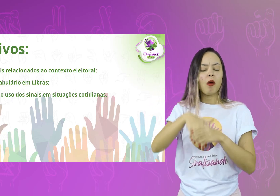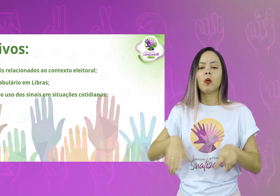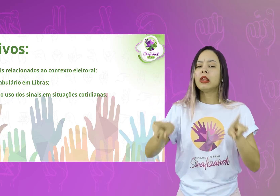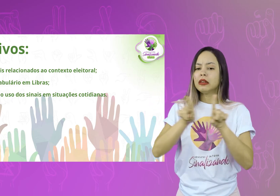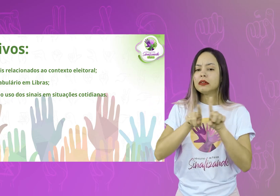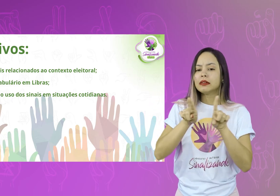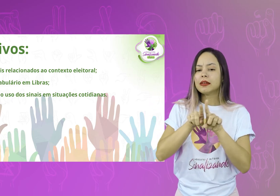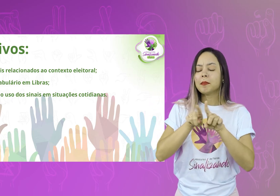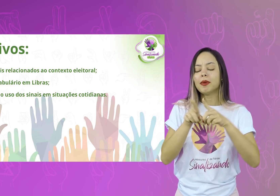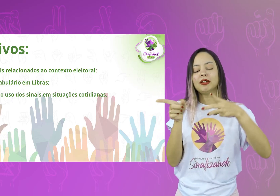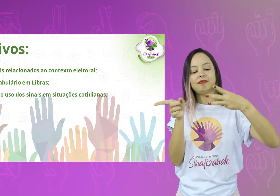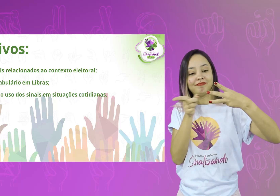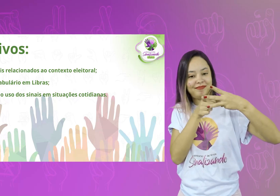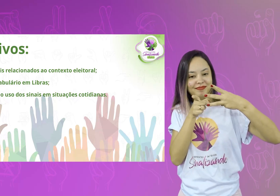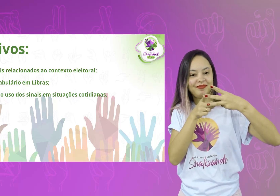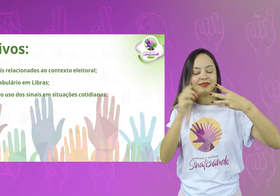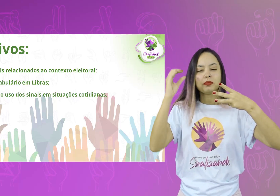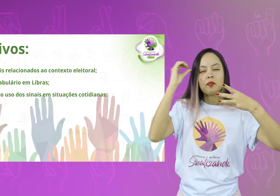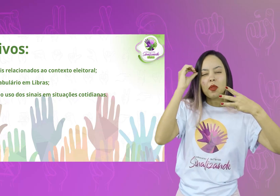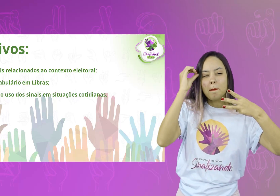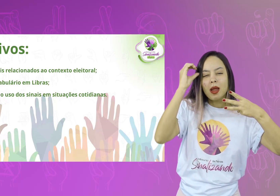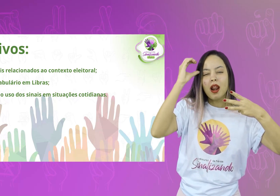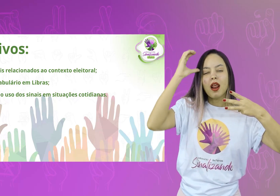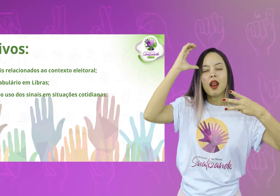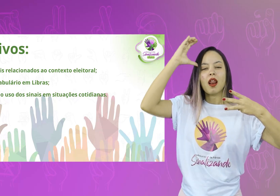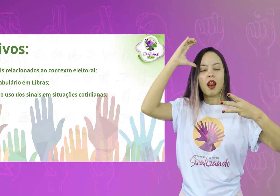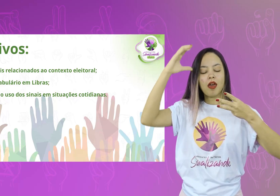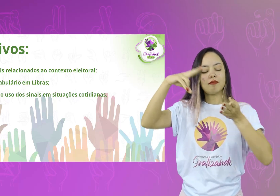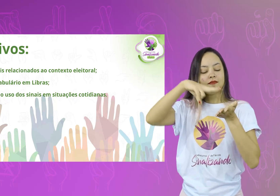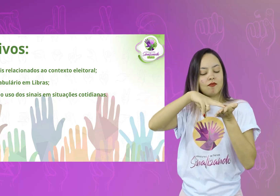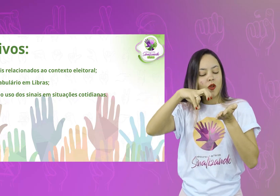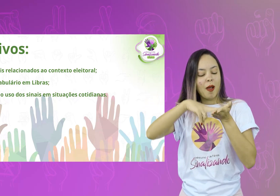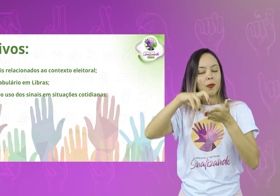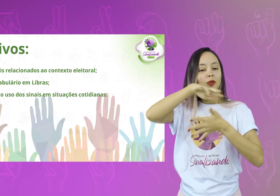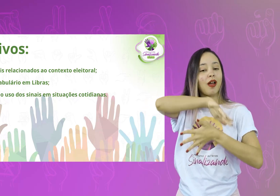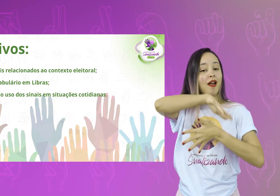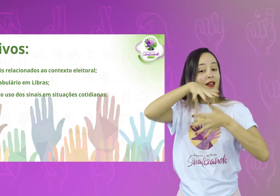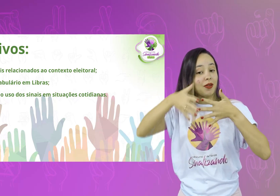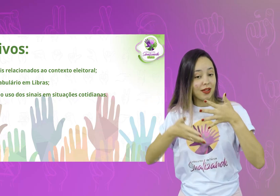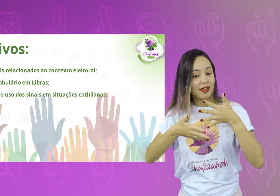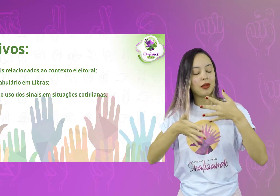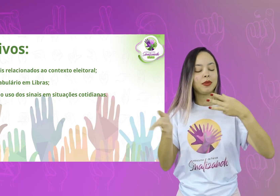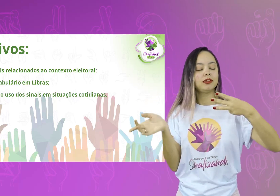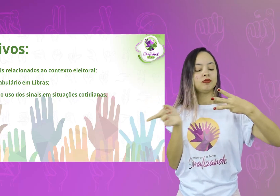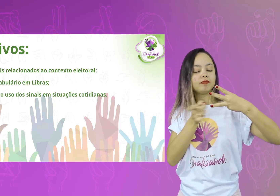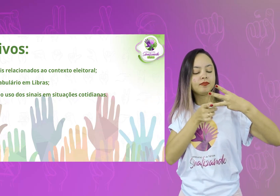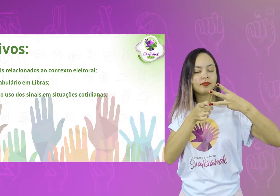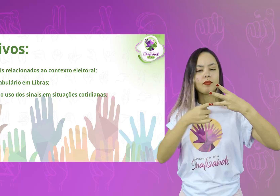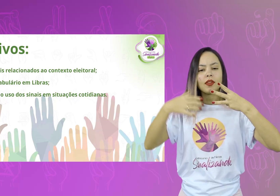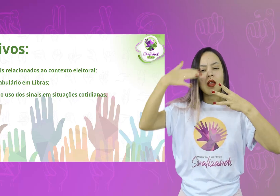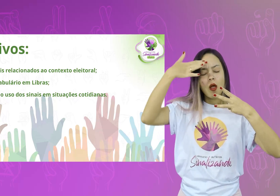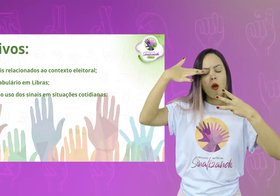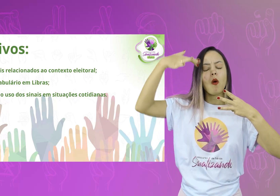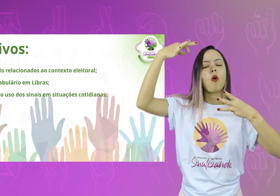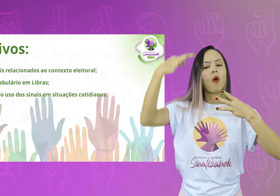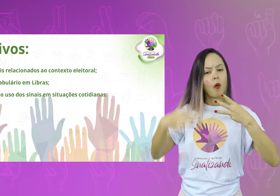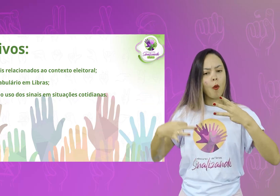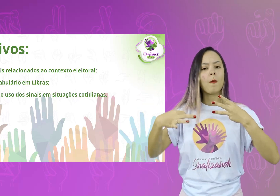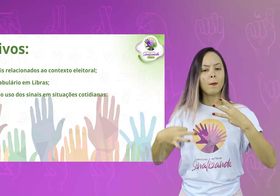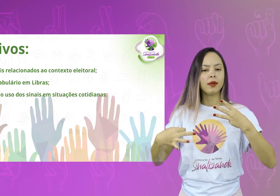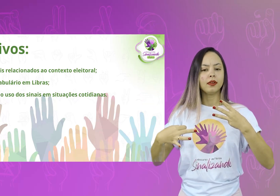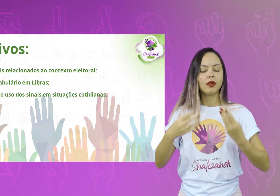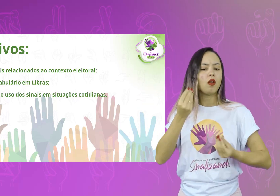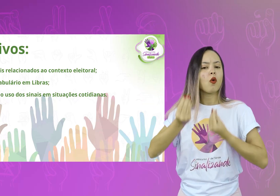eleitoral. E também vão conseguir ampliar ainda mais o vocabulário na